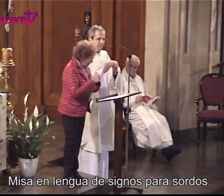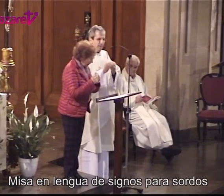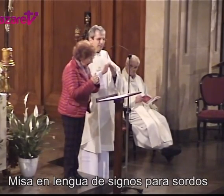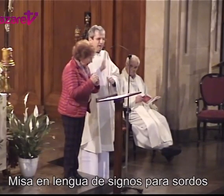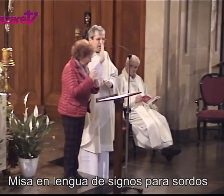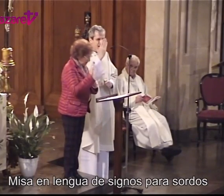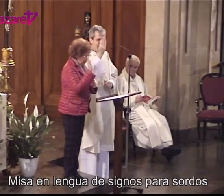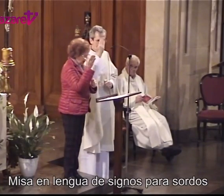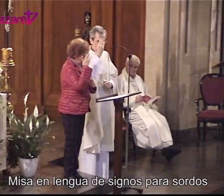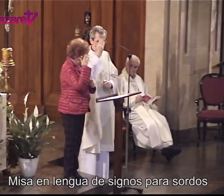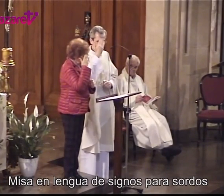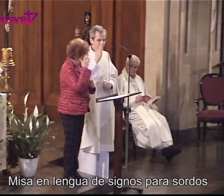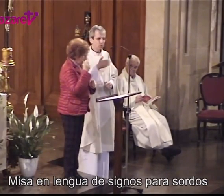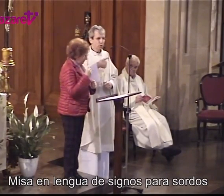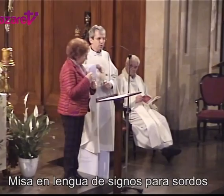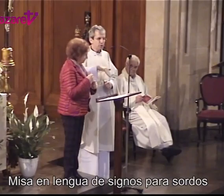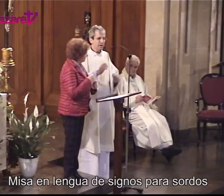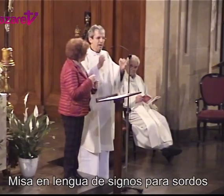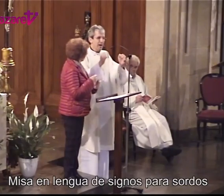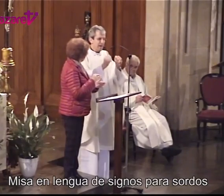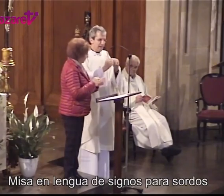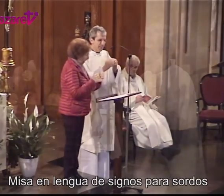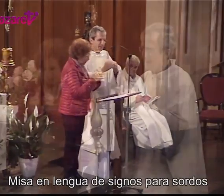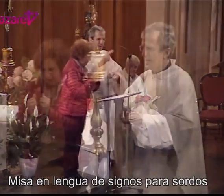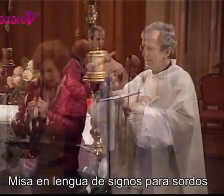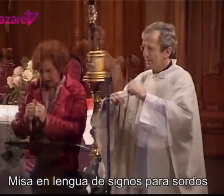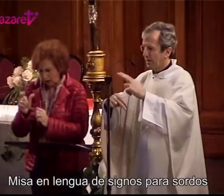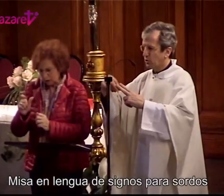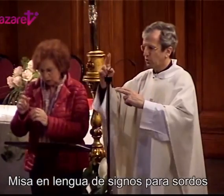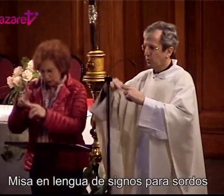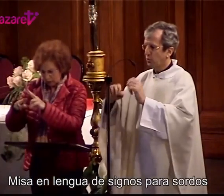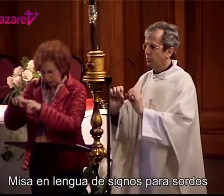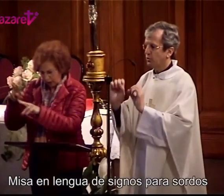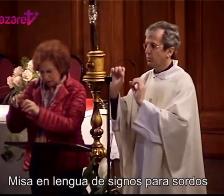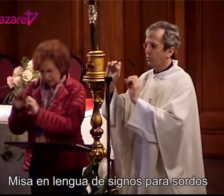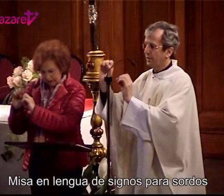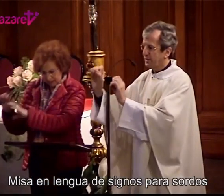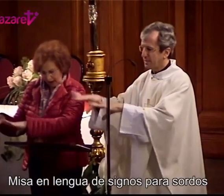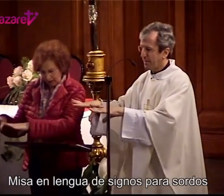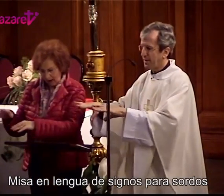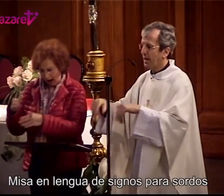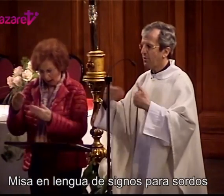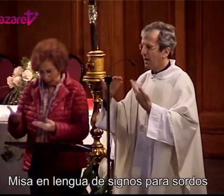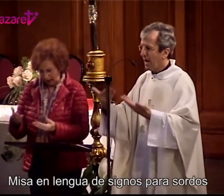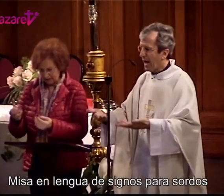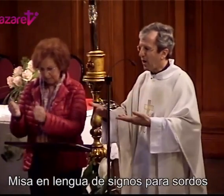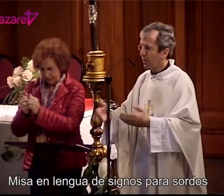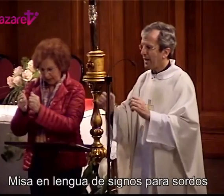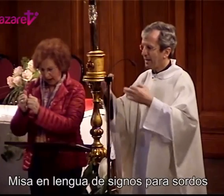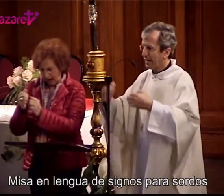piedra angular. Todos, la piedra que los constructores despreciaron ahora es